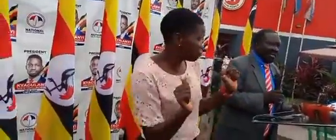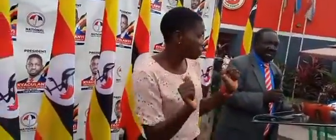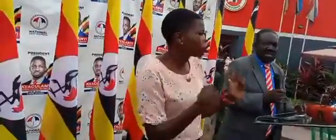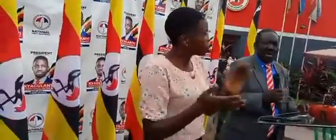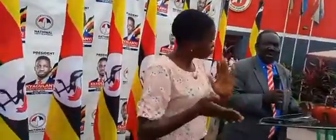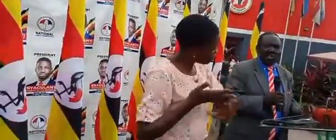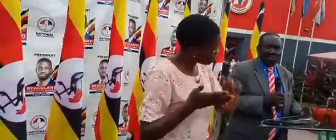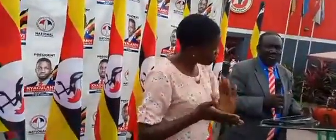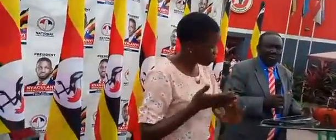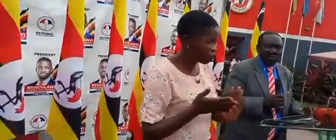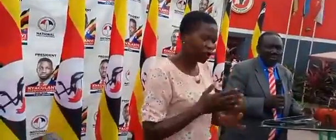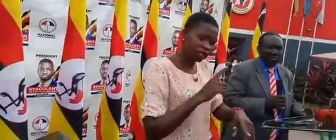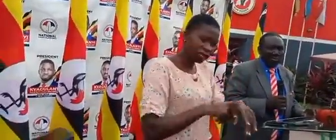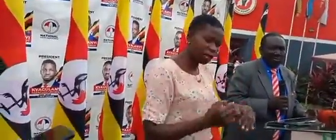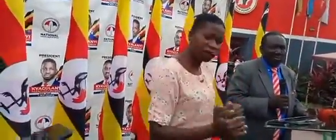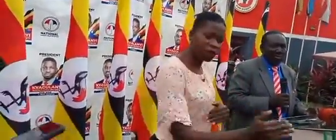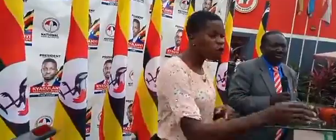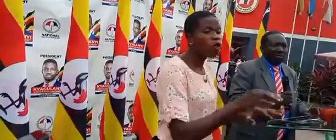akaseera akatali kawala nnyo.